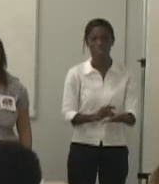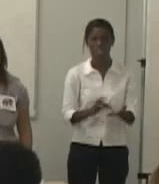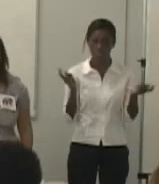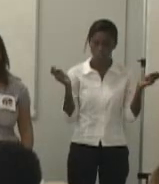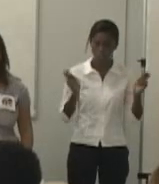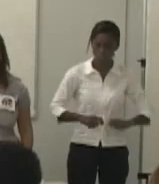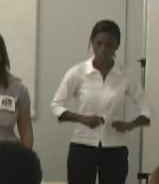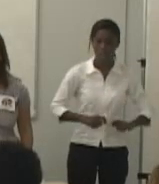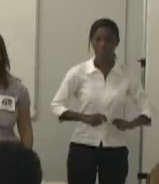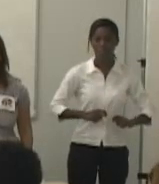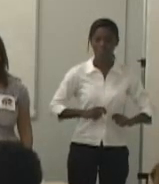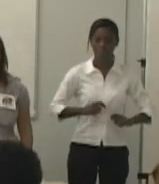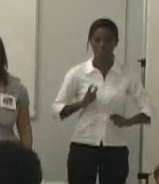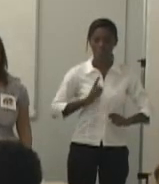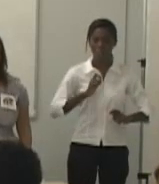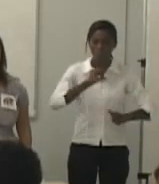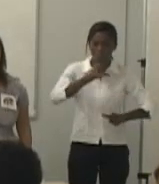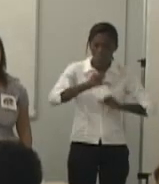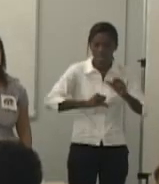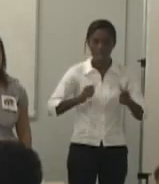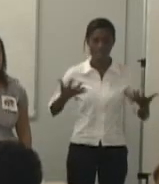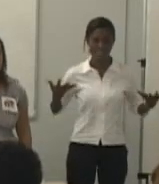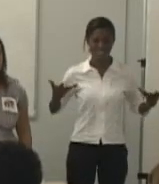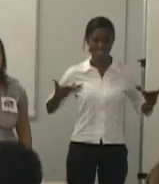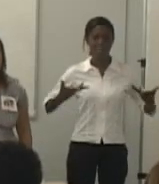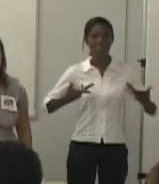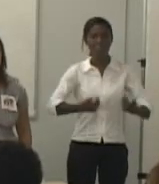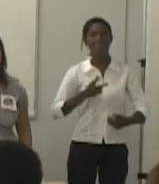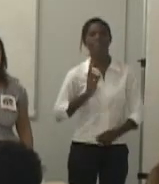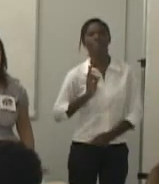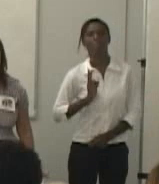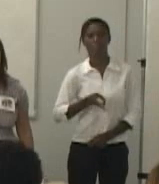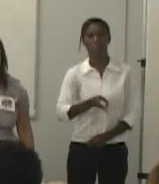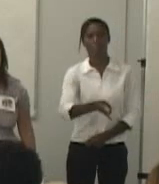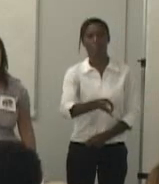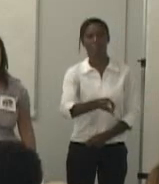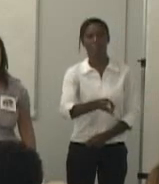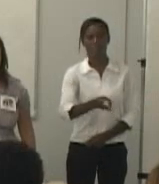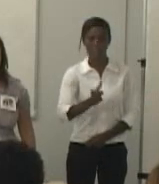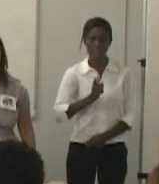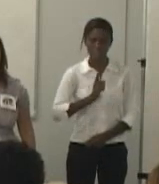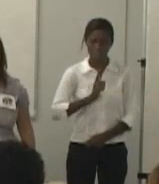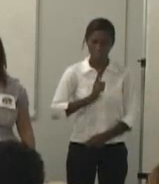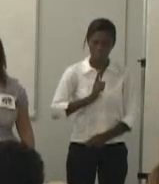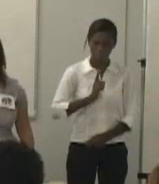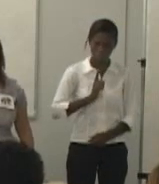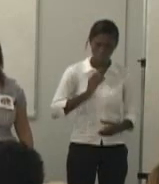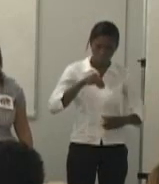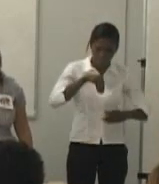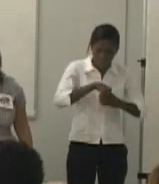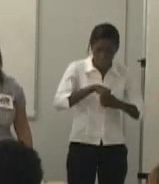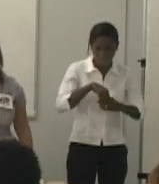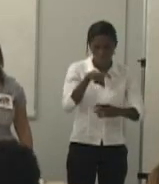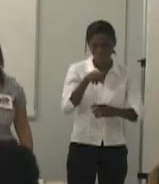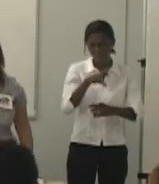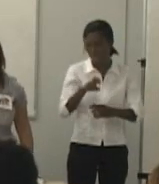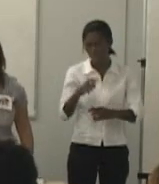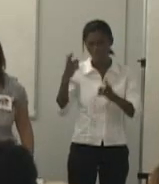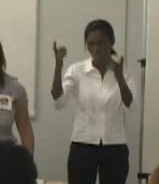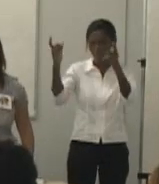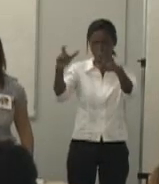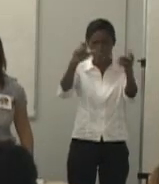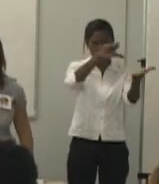caminhe no sentido da qualidade sempre de ter aqui dentro né em qualquer um dos